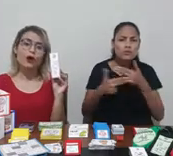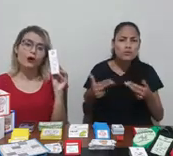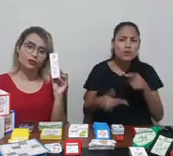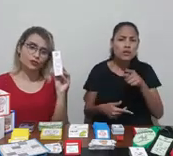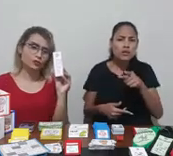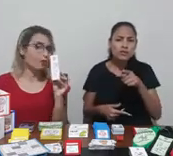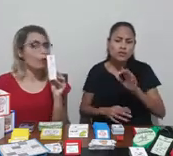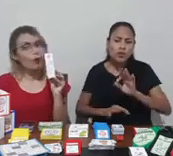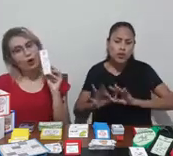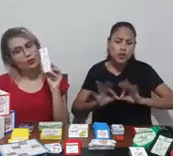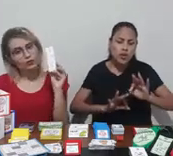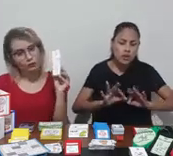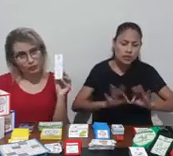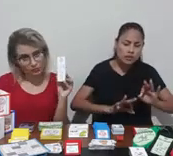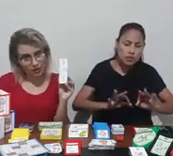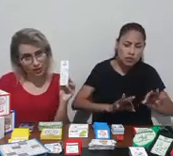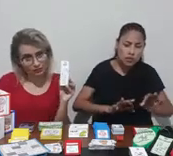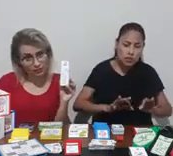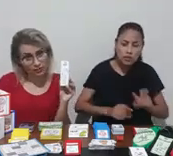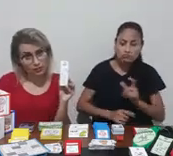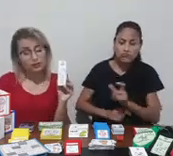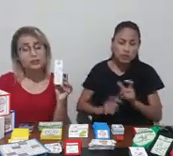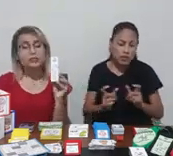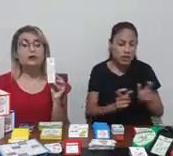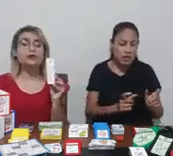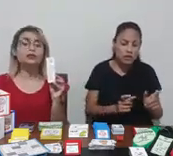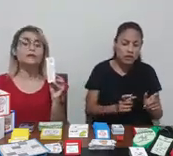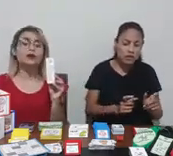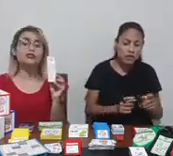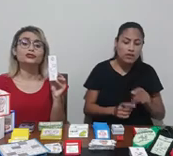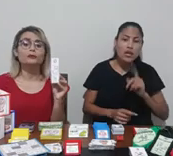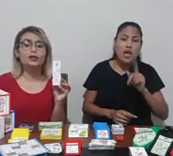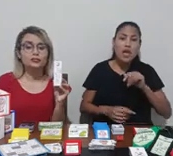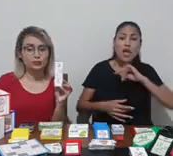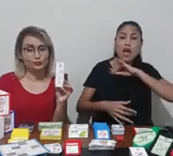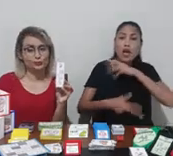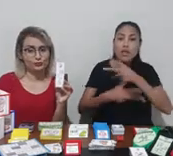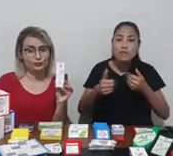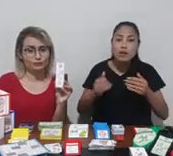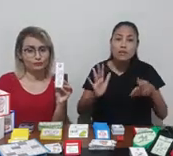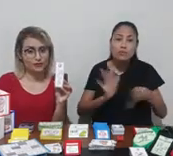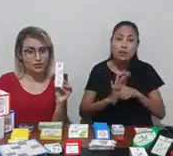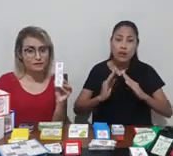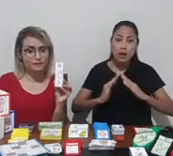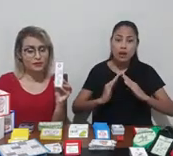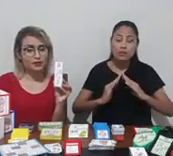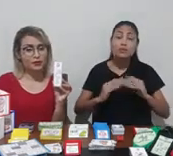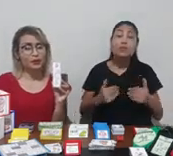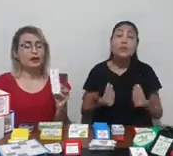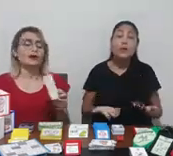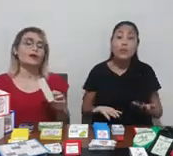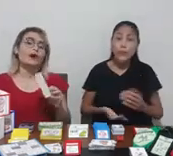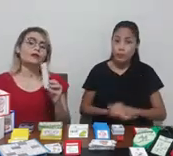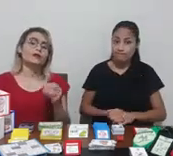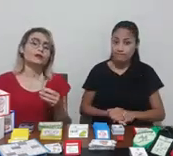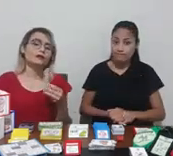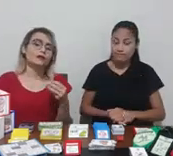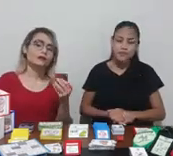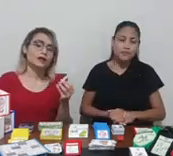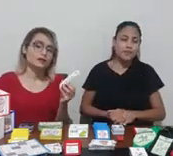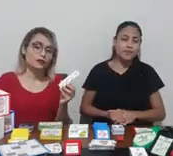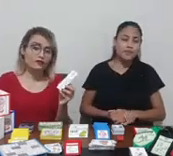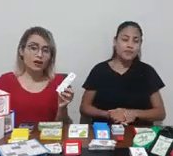você organizou ou ordenou as palavras são animais domésticos, né? E qual deles